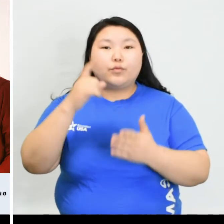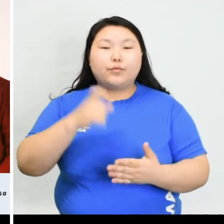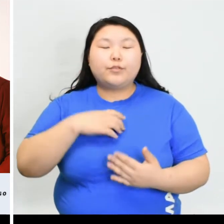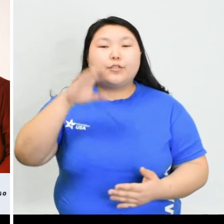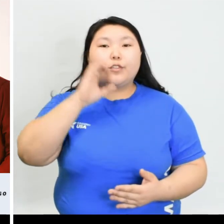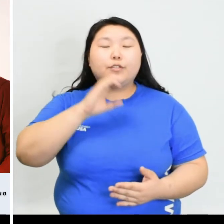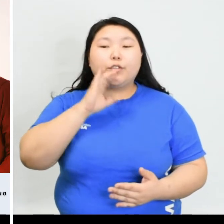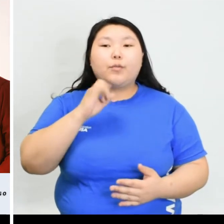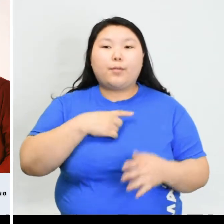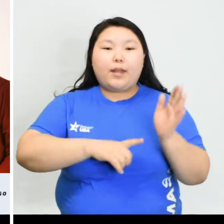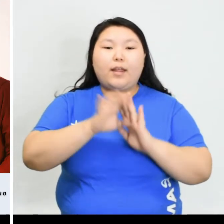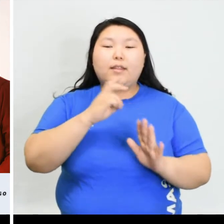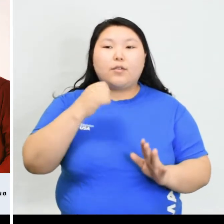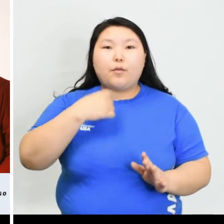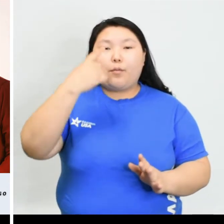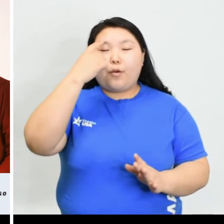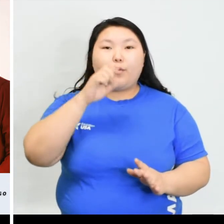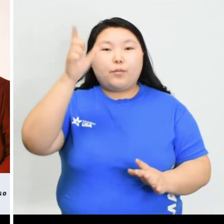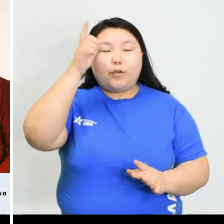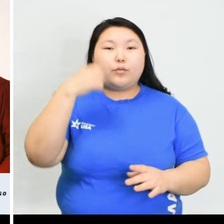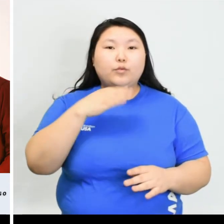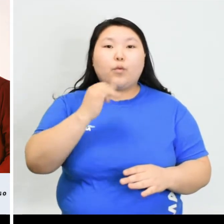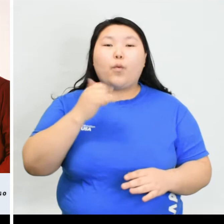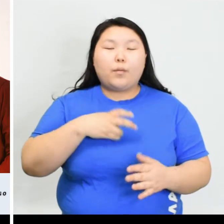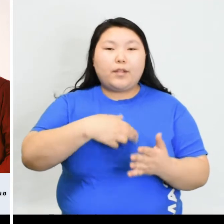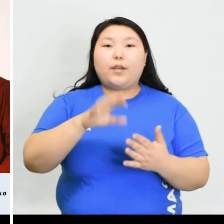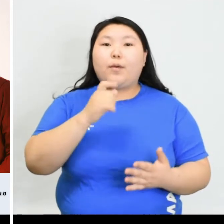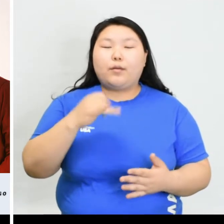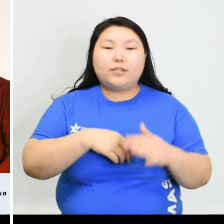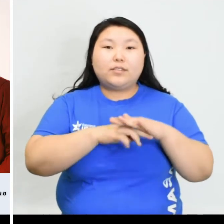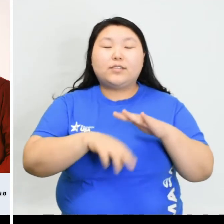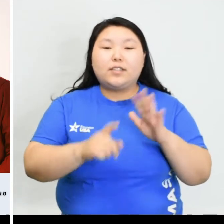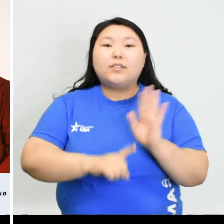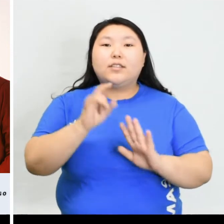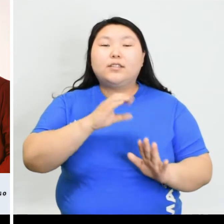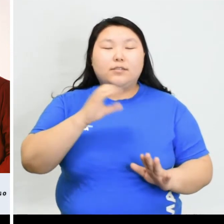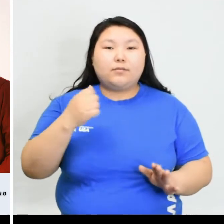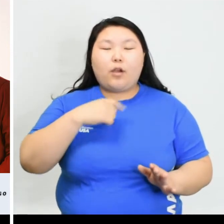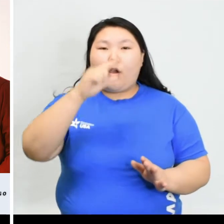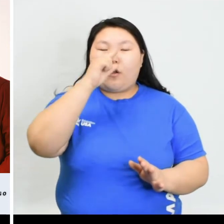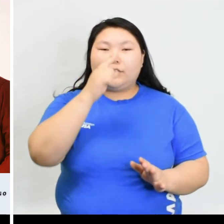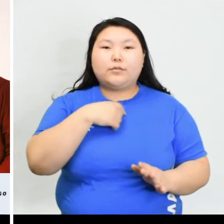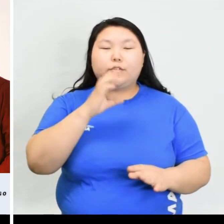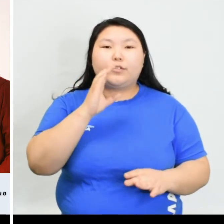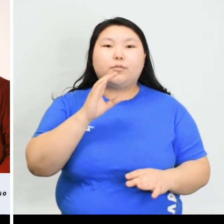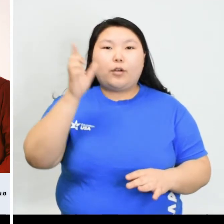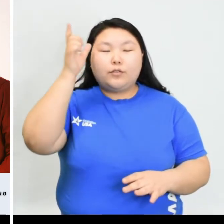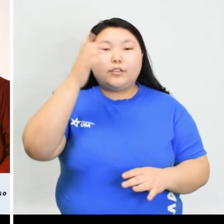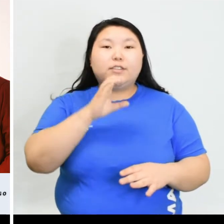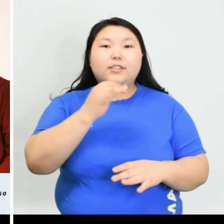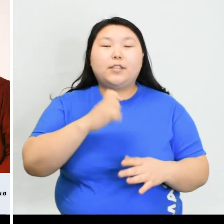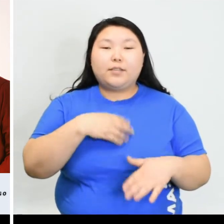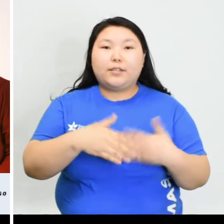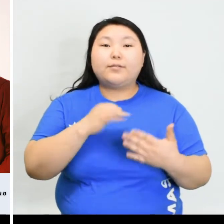Хөвсгөлийн хүн. За, сонирхолтой юм гэвэл би анхнаасаа ерөөсөнд Монгол боловсролын шумар ерөөсөө яваагүй. Цэцэрлэгээс ахвал бараг Орос